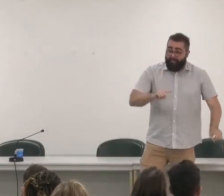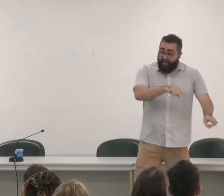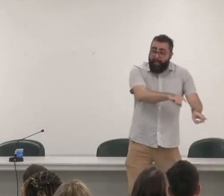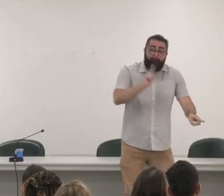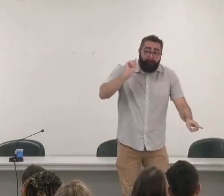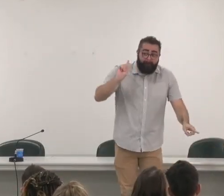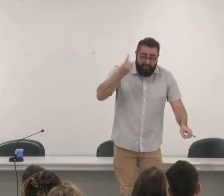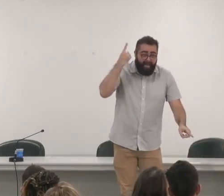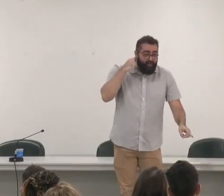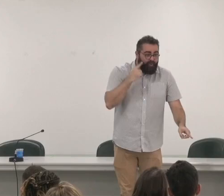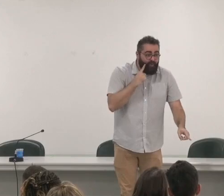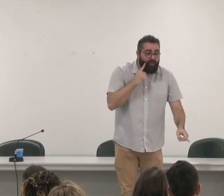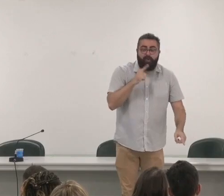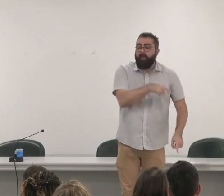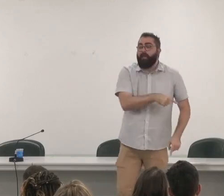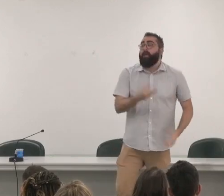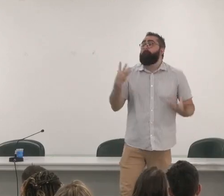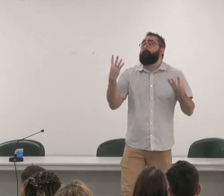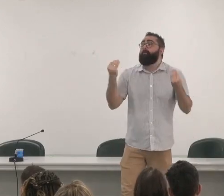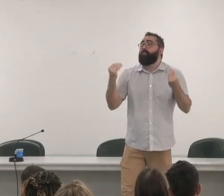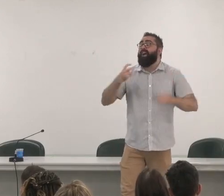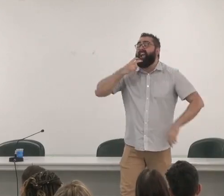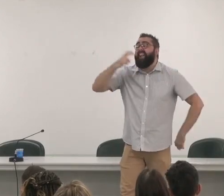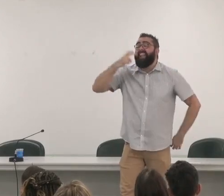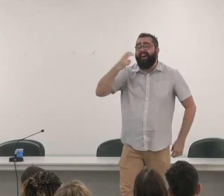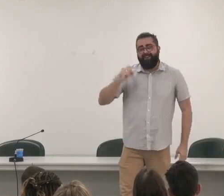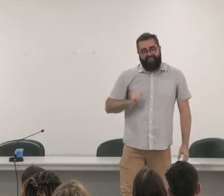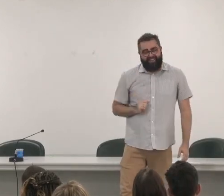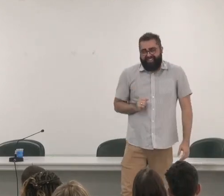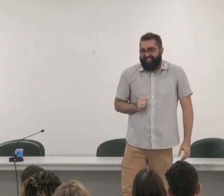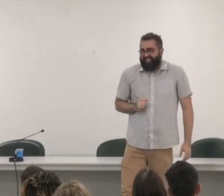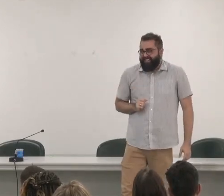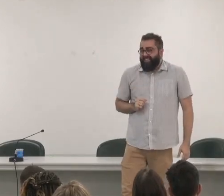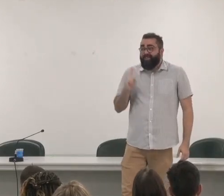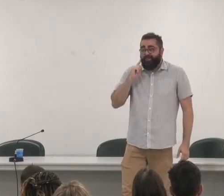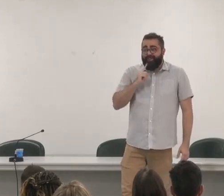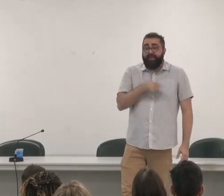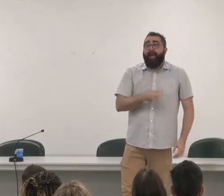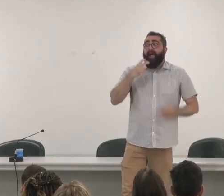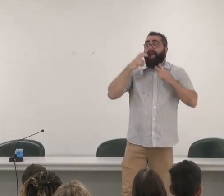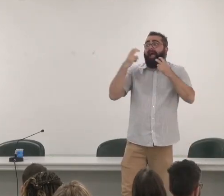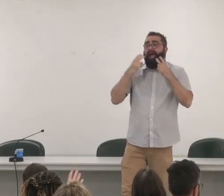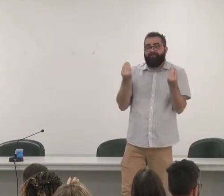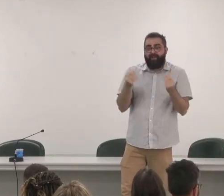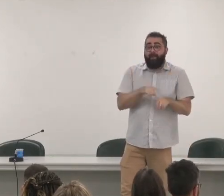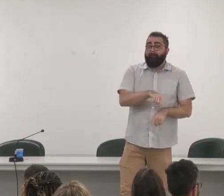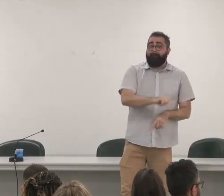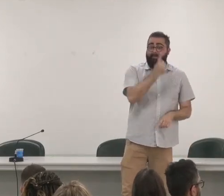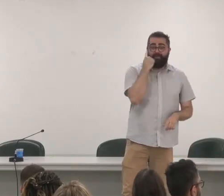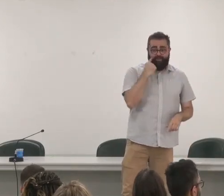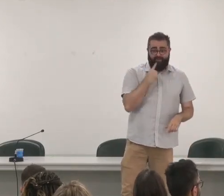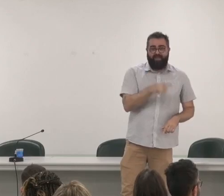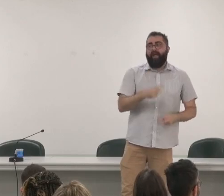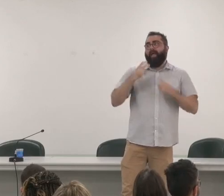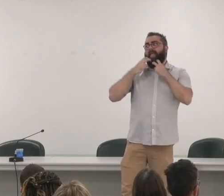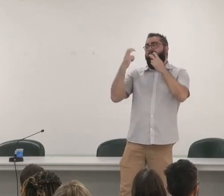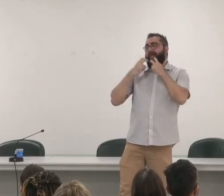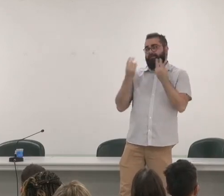que eles acabam por nos dizer nessas entrevistas é que essa surda gritava muito, esse primeiro surdo, perdão, gritava